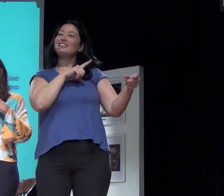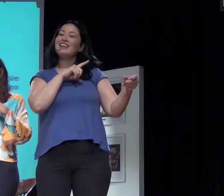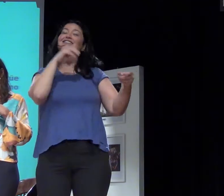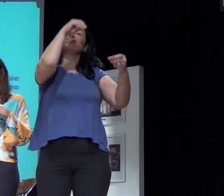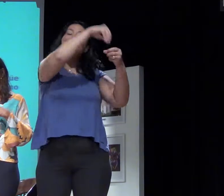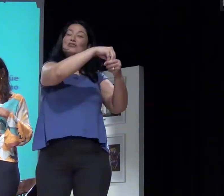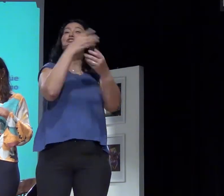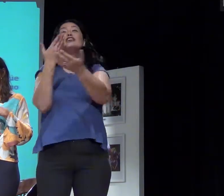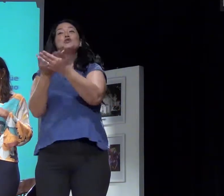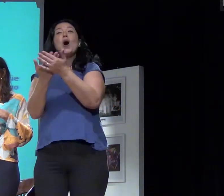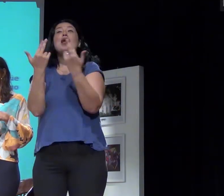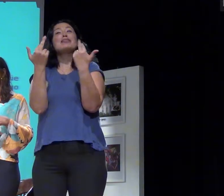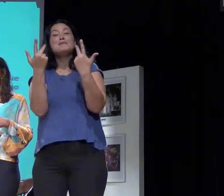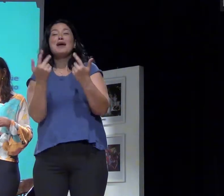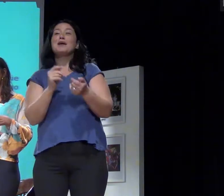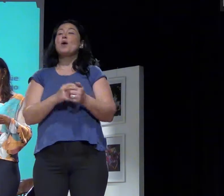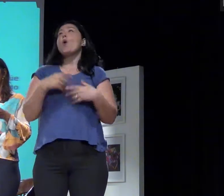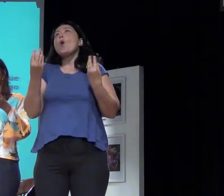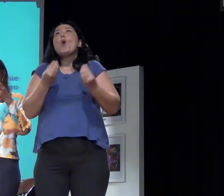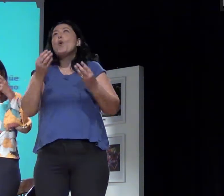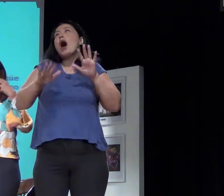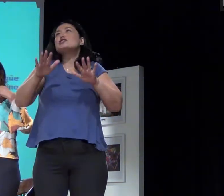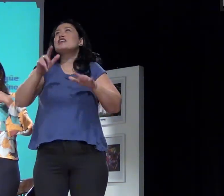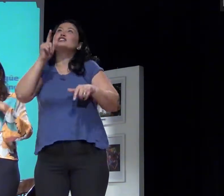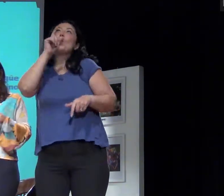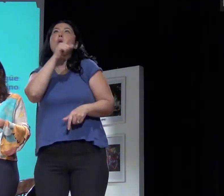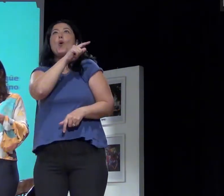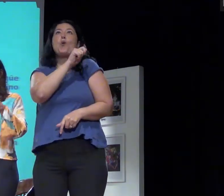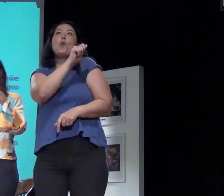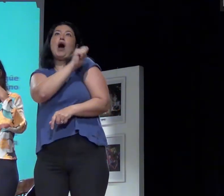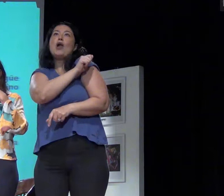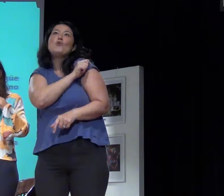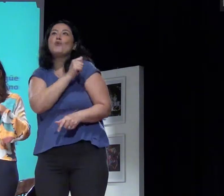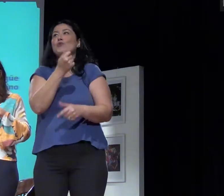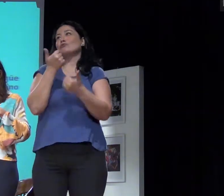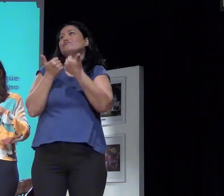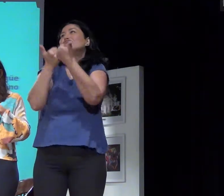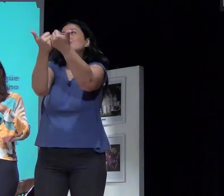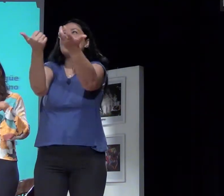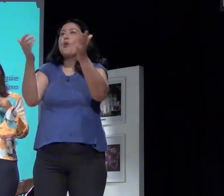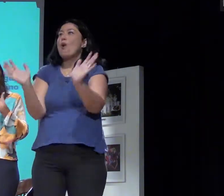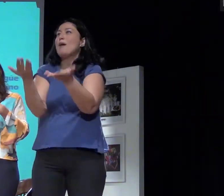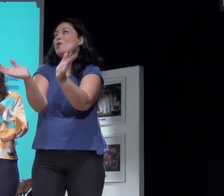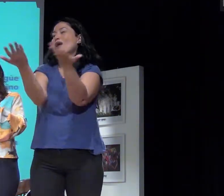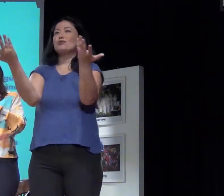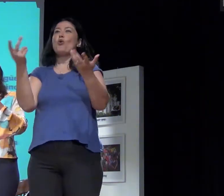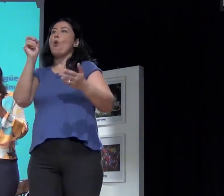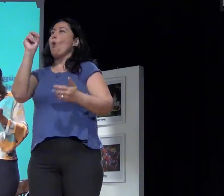da escola. Ou como alunos cooperadores, colaboradores, ou